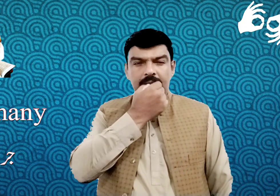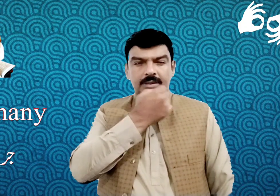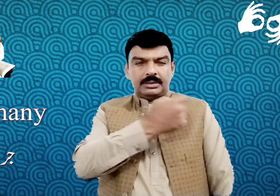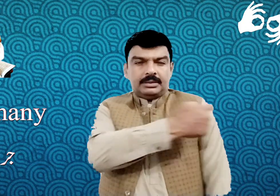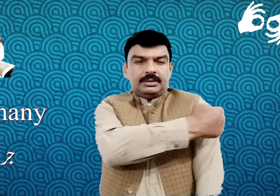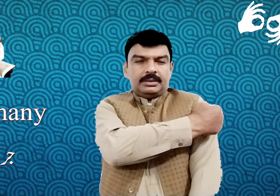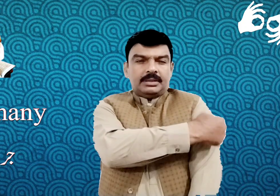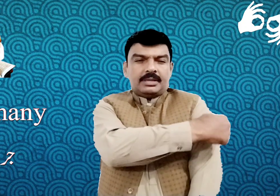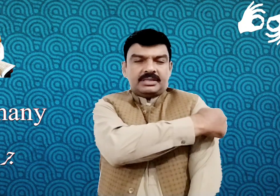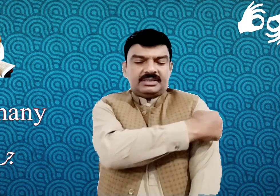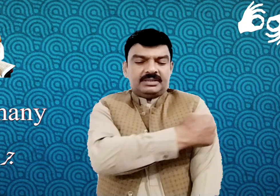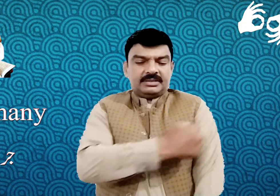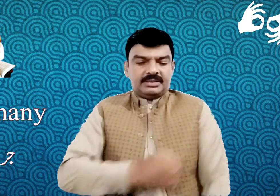हिटलर नाजी का सर।